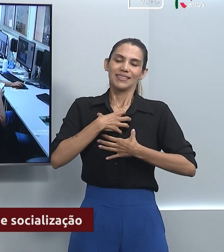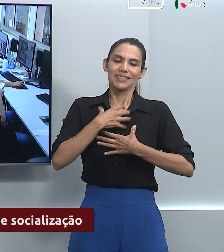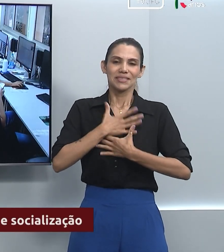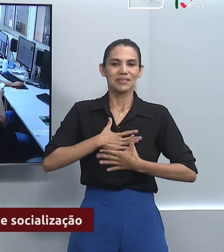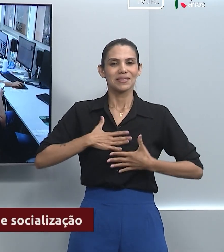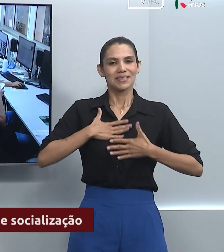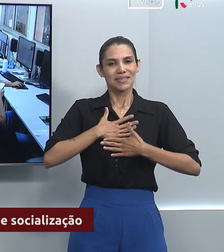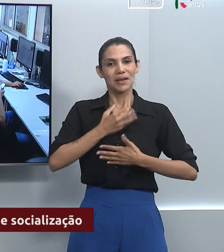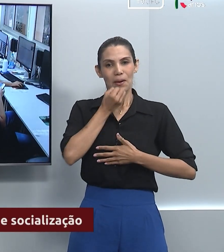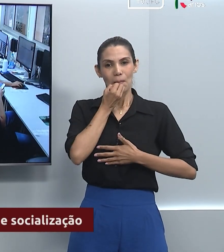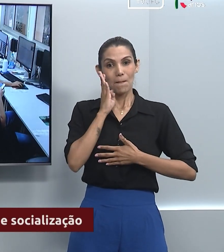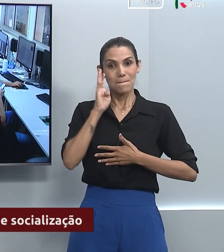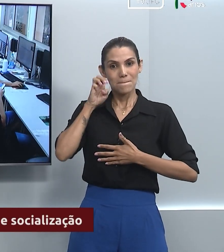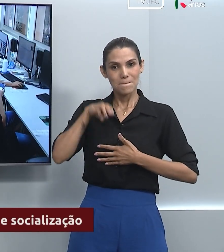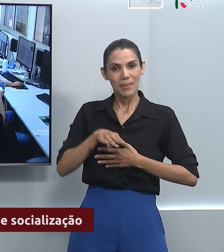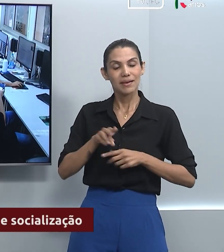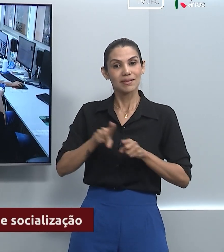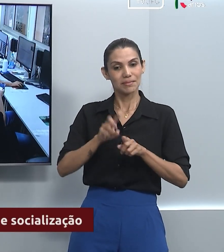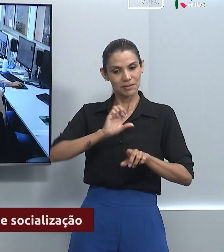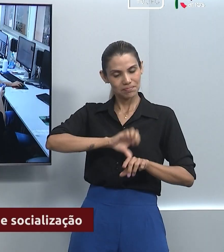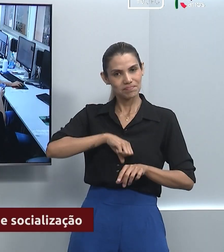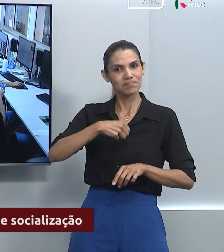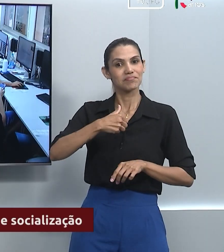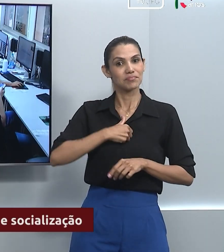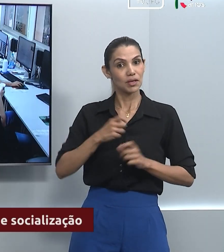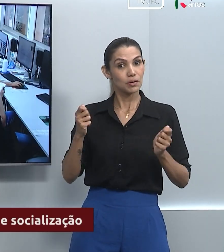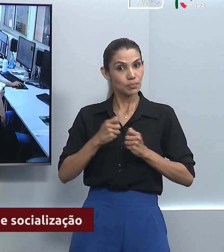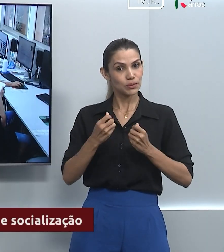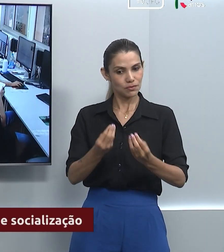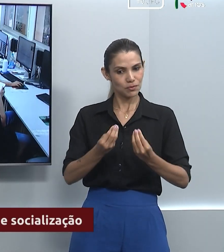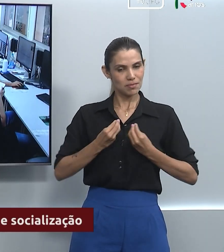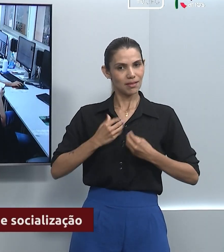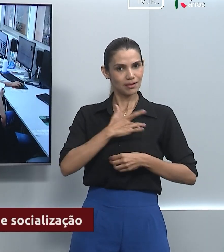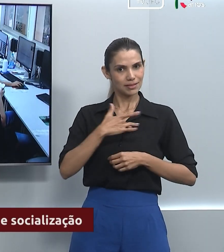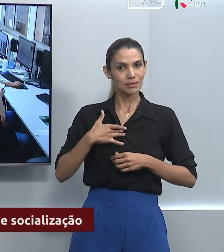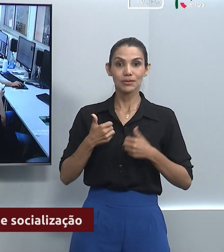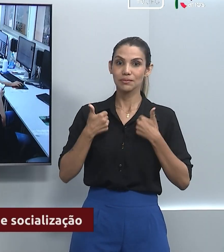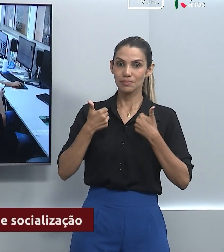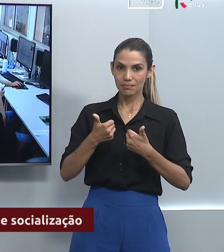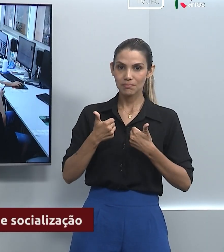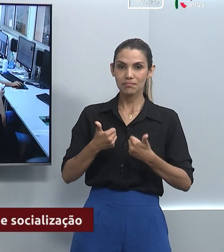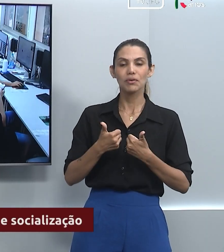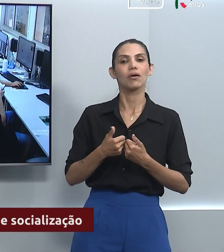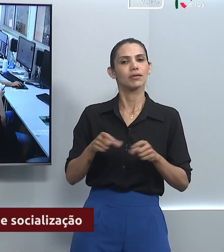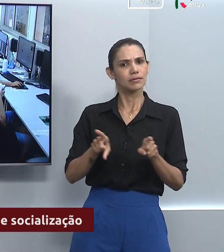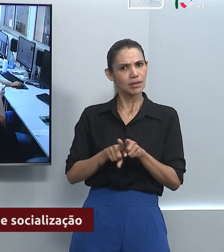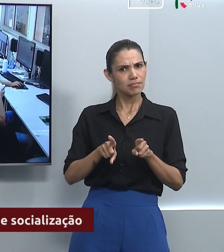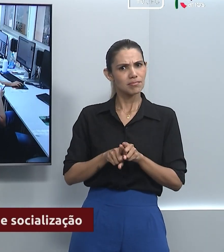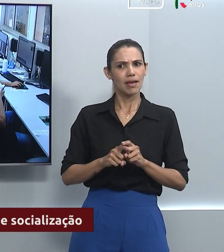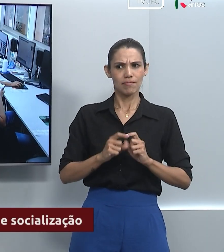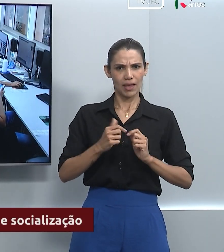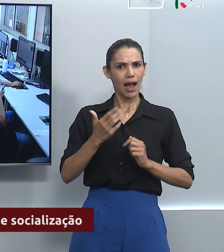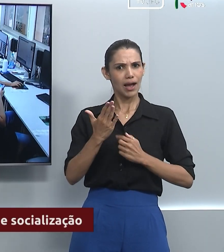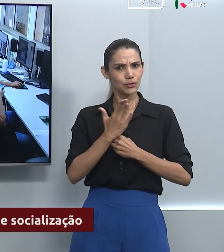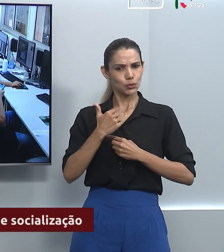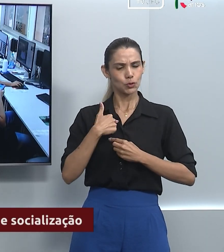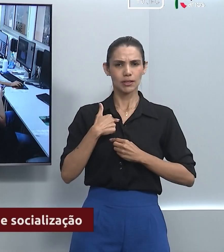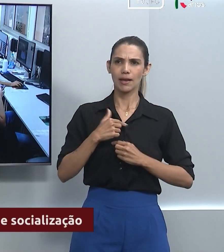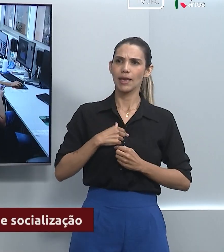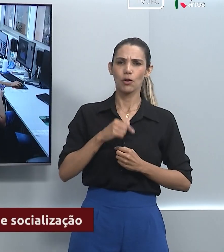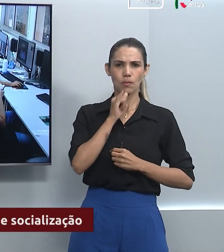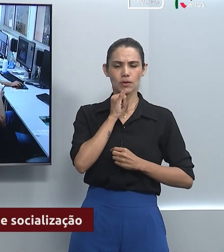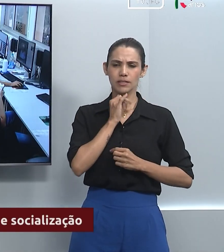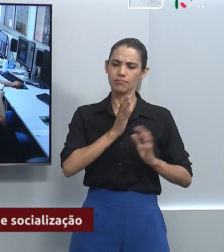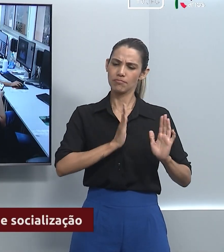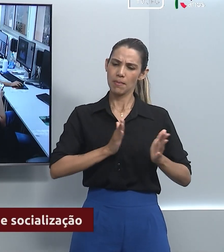a socialização e podem trazer benefícios à saúde. Ao aprender algum estilo, é trabalhada a responsabilidade, a disciplina, assim a dança se